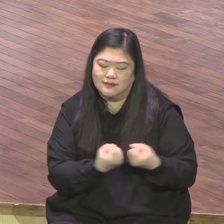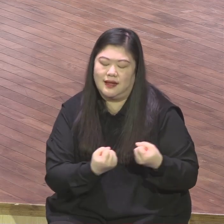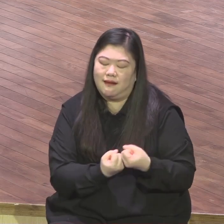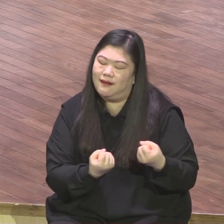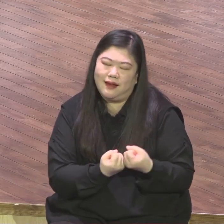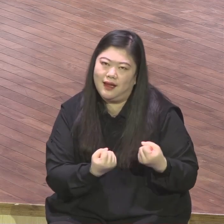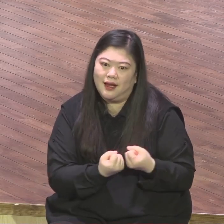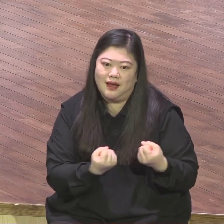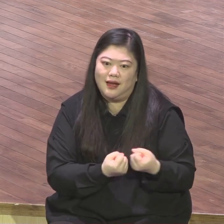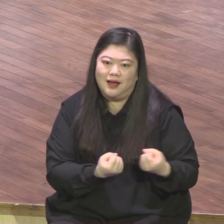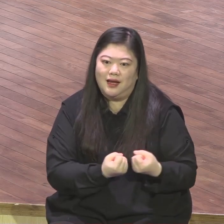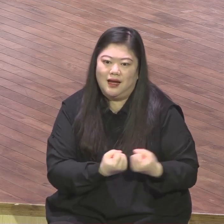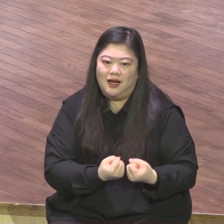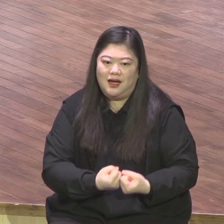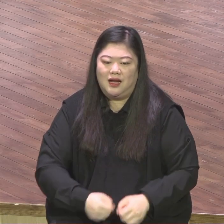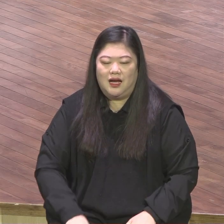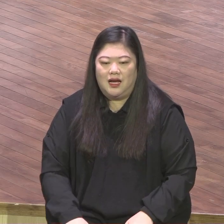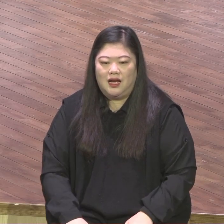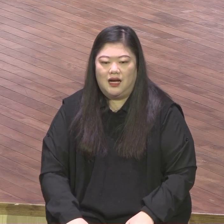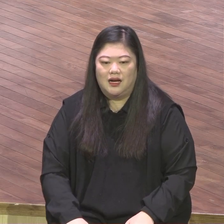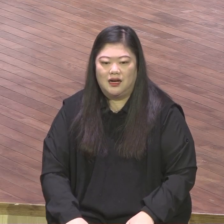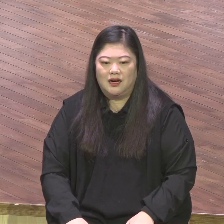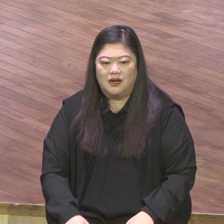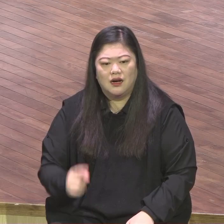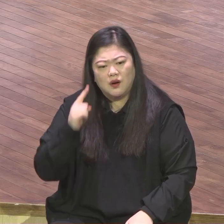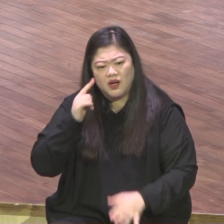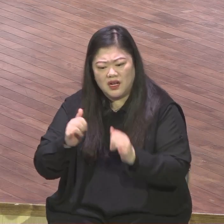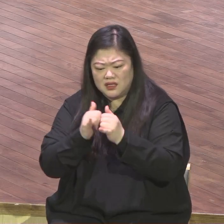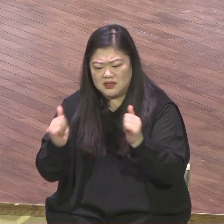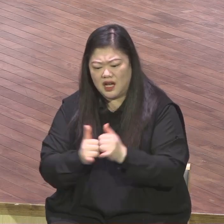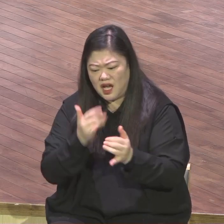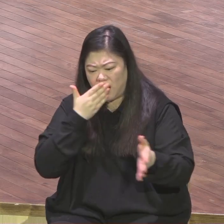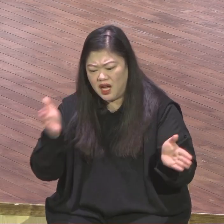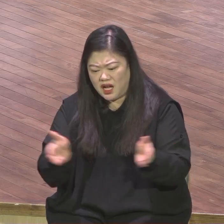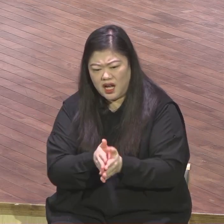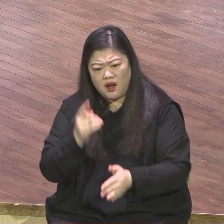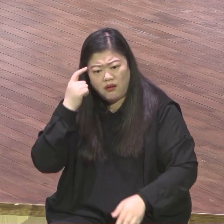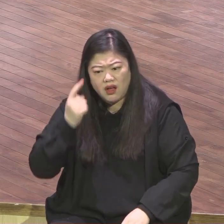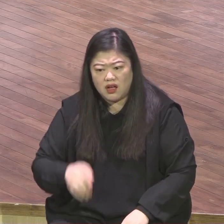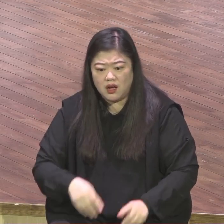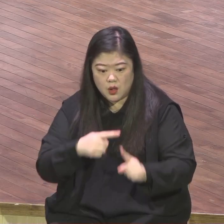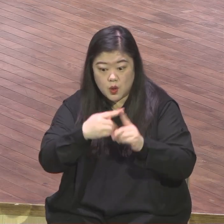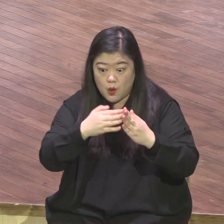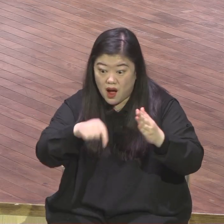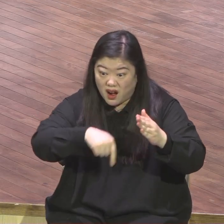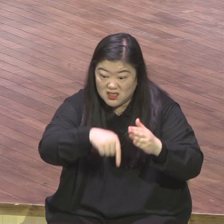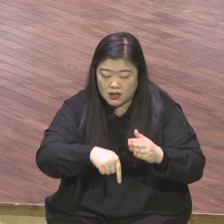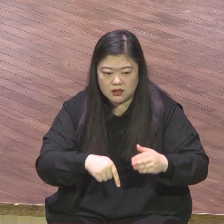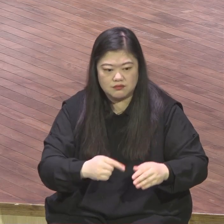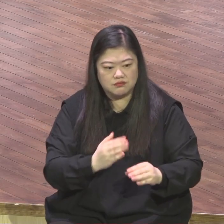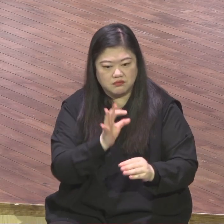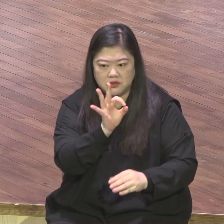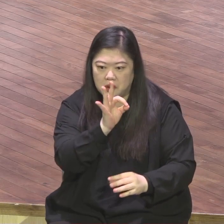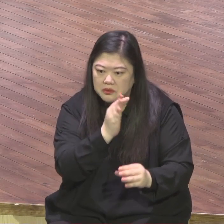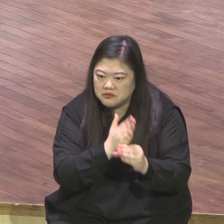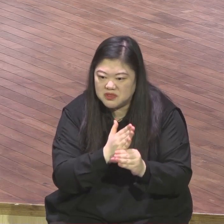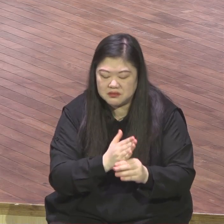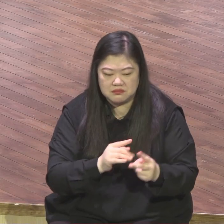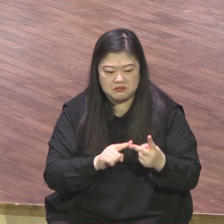기독교회가요 이런 세상 풍조에 휩쓸려버렸어요. 전부 다 교회 안에도 자기 중심입니다. 물질